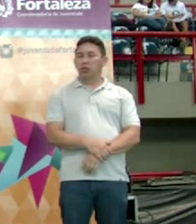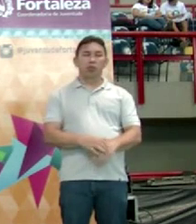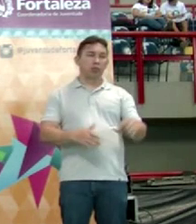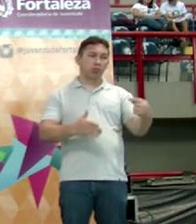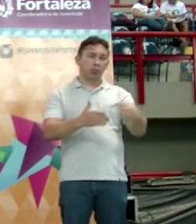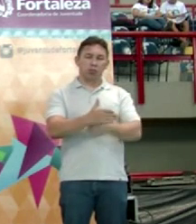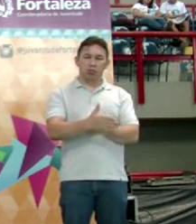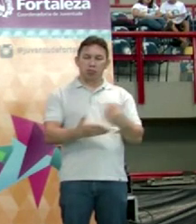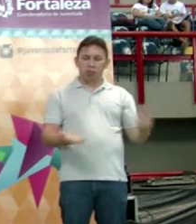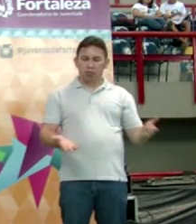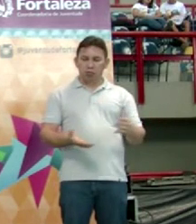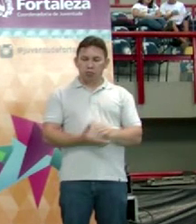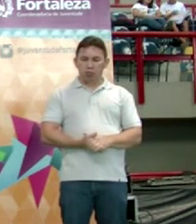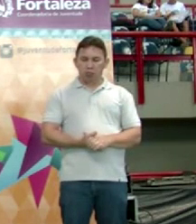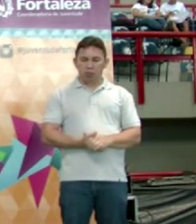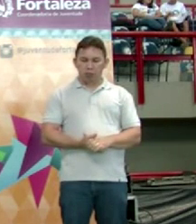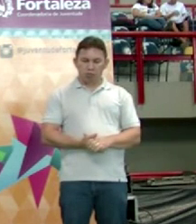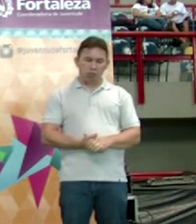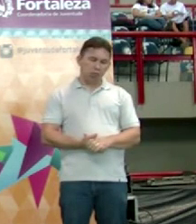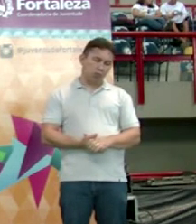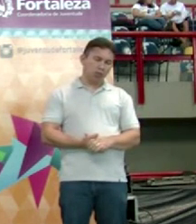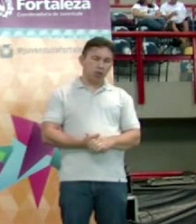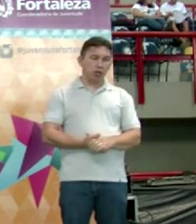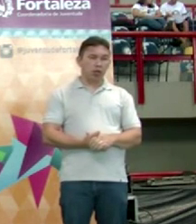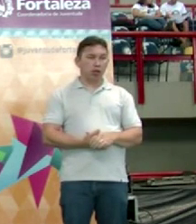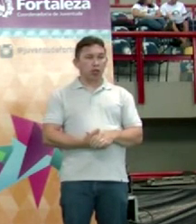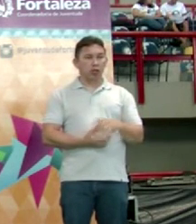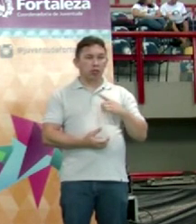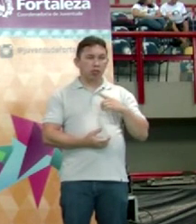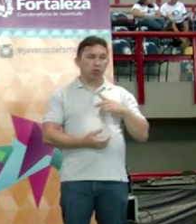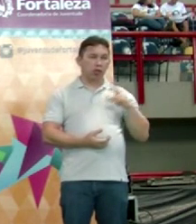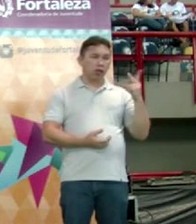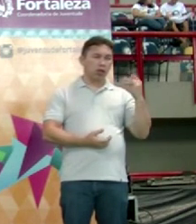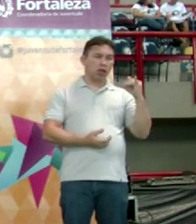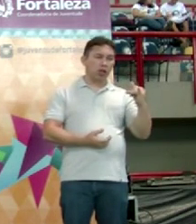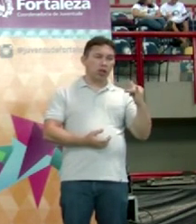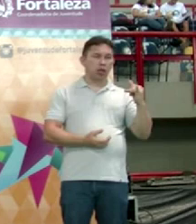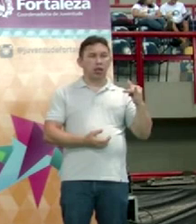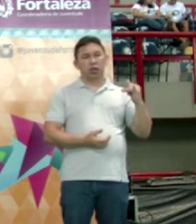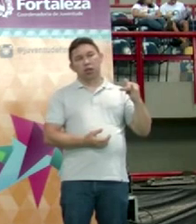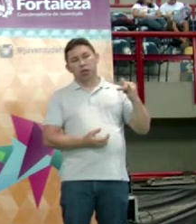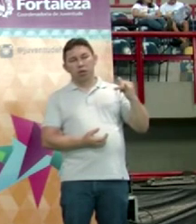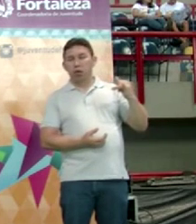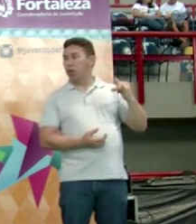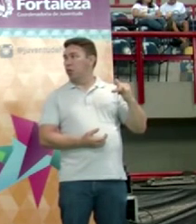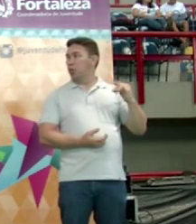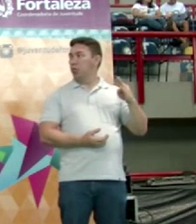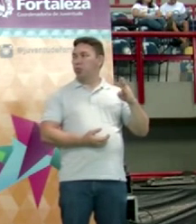Estão perguntando aqui sobre a ibogaína. Você já ouviu falar? Não.